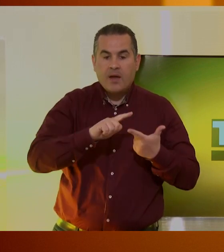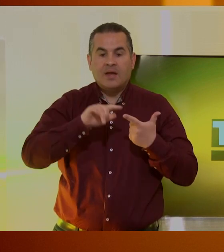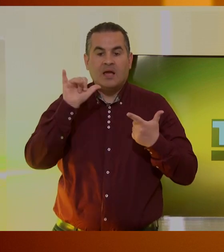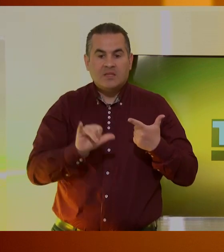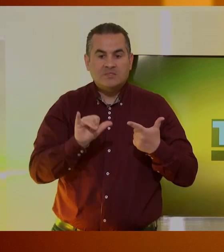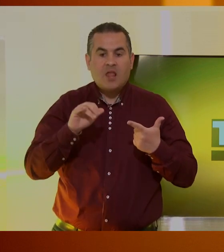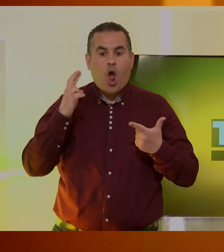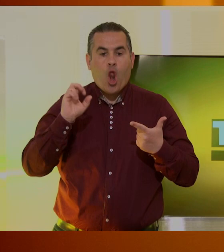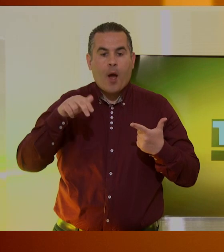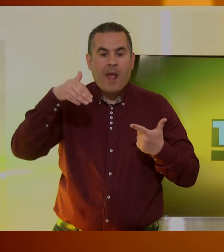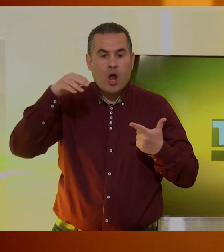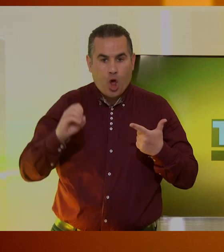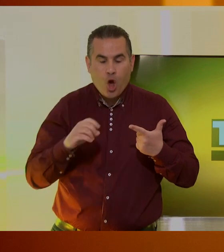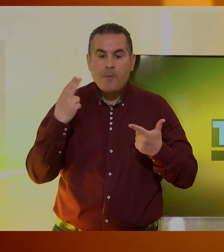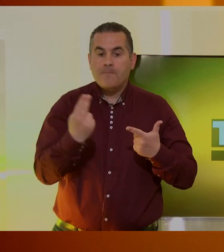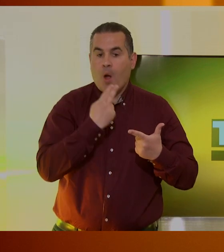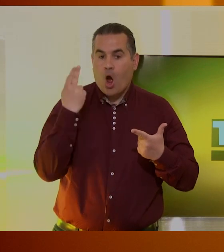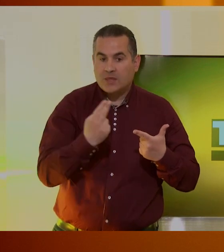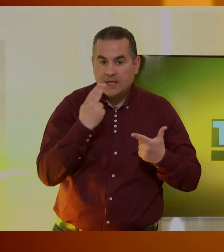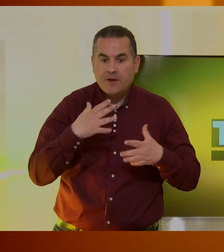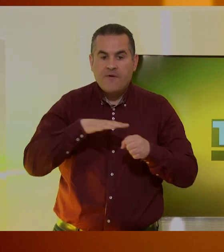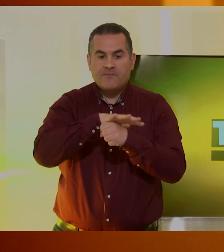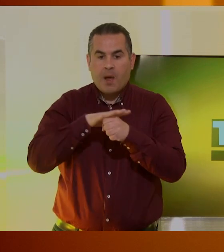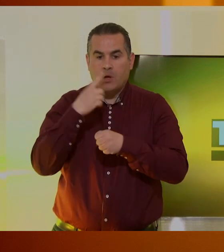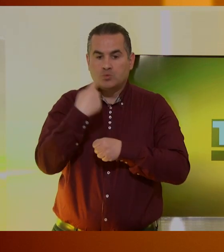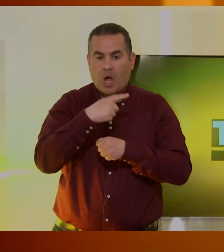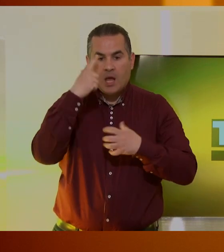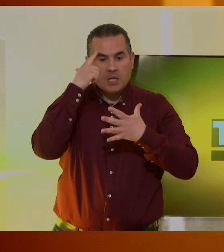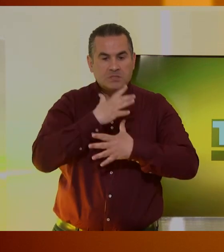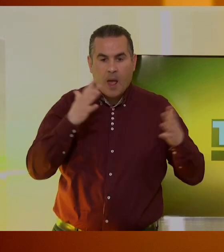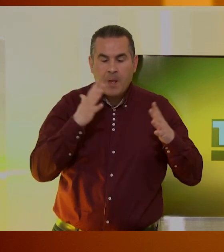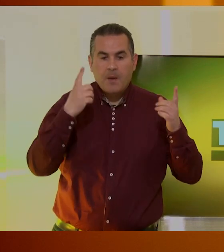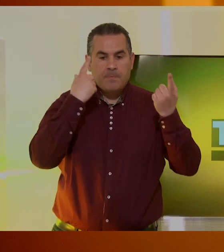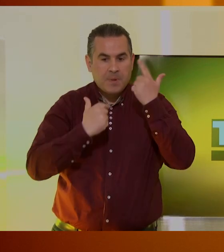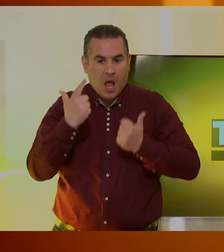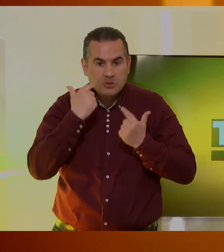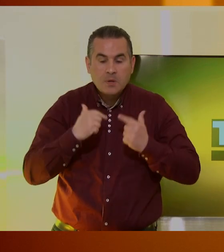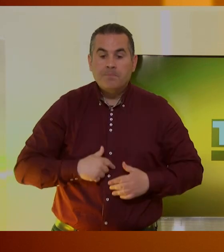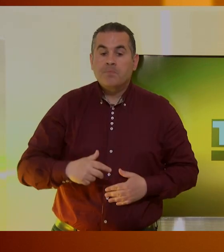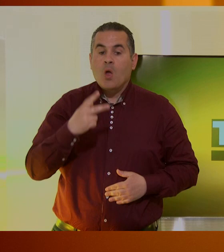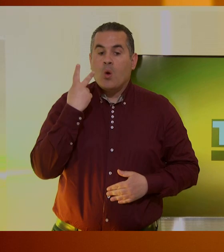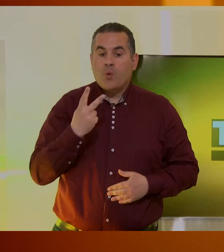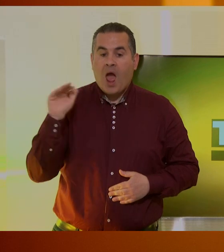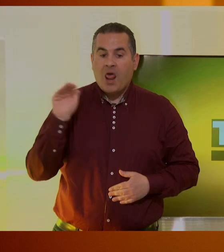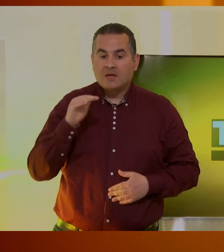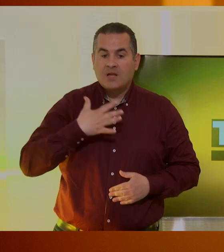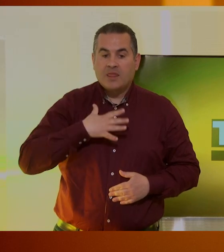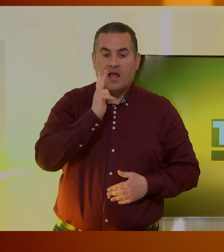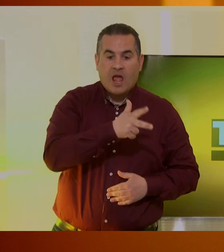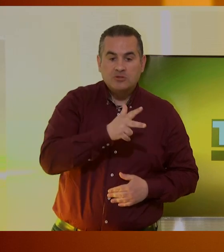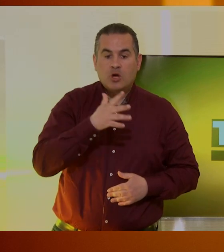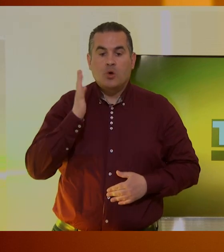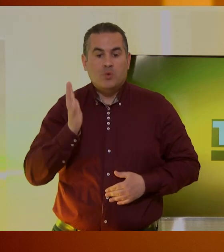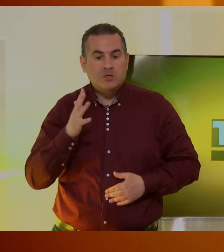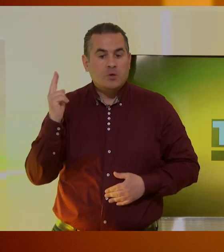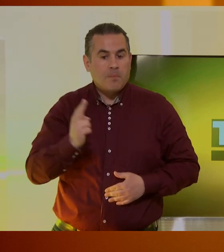avvenuta poco prima delle 20 i due ragazzi sono deceduti per il crollo del tetto di un rudere situato in un terreno posizionato a poche decine di metri